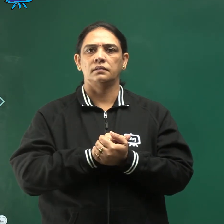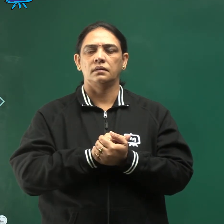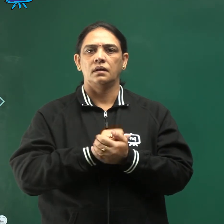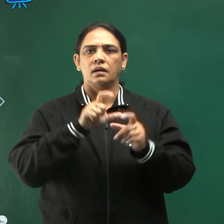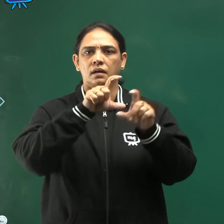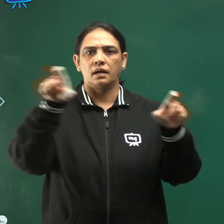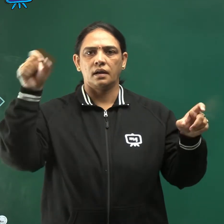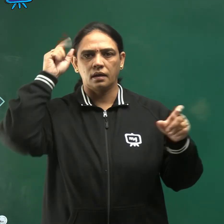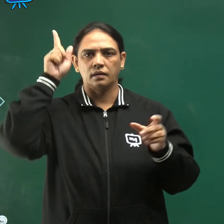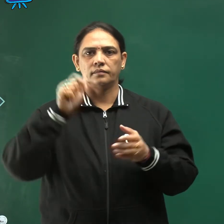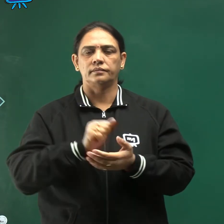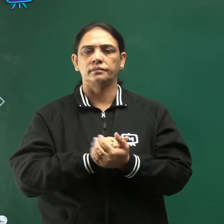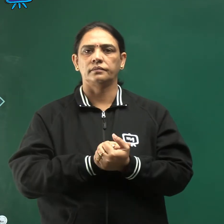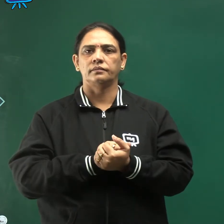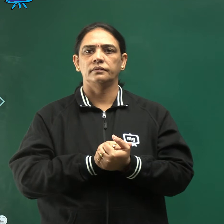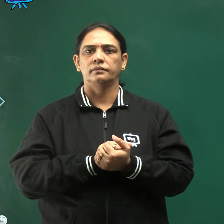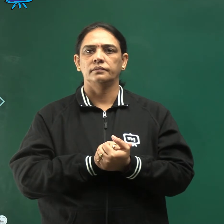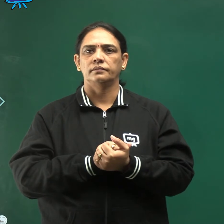समझ आ गया?